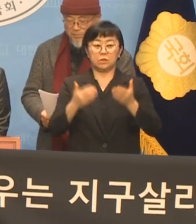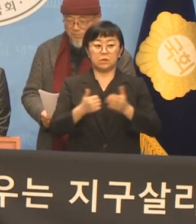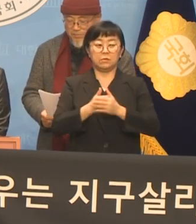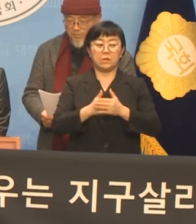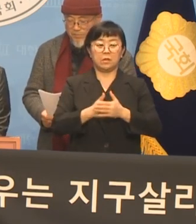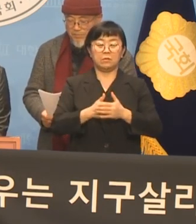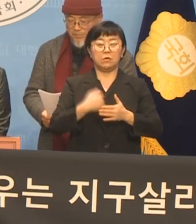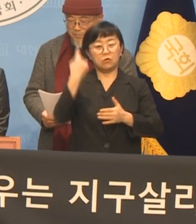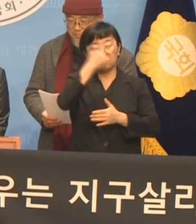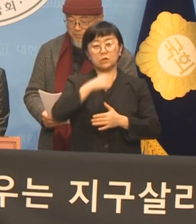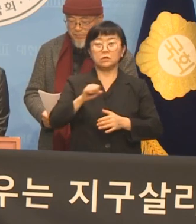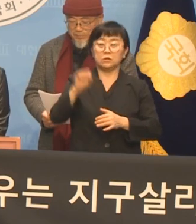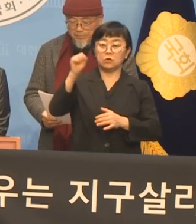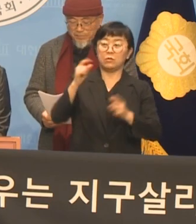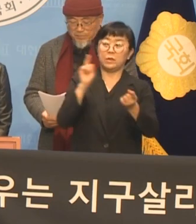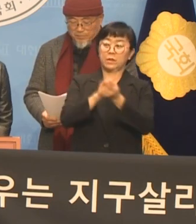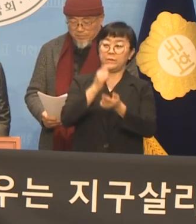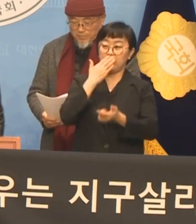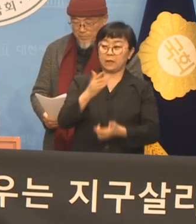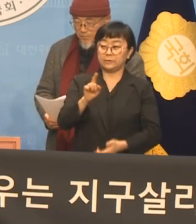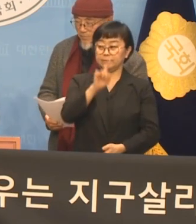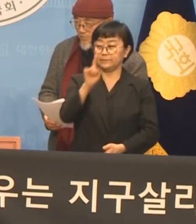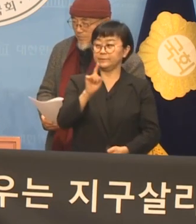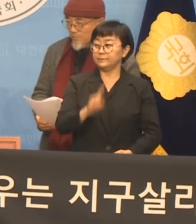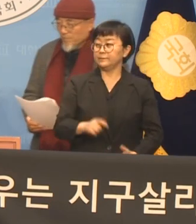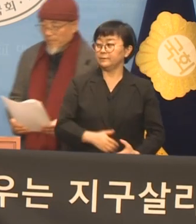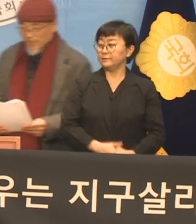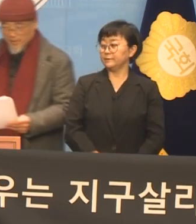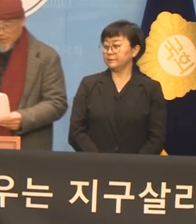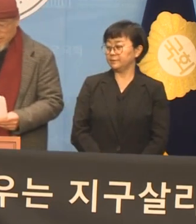면목으로 조상님을 뵐 수 있으리요.